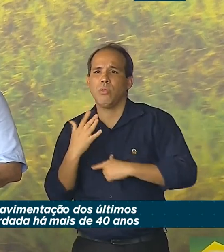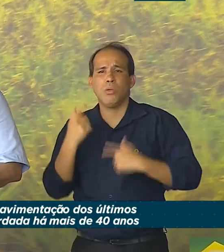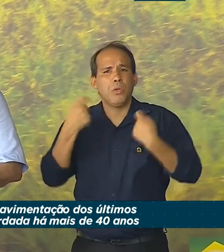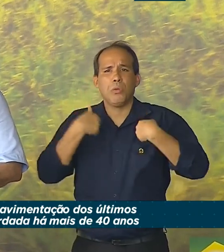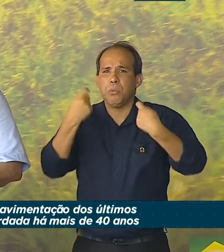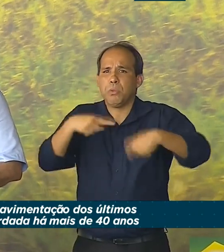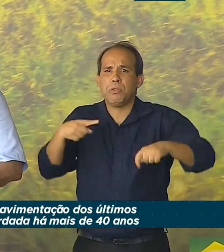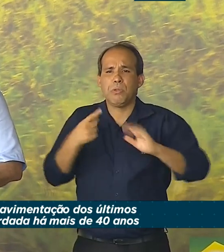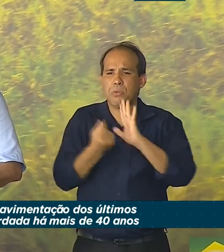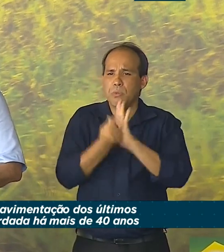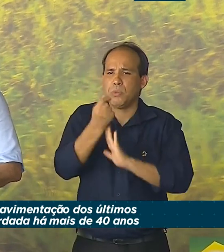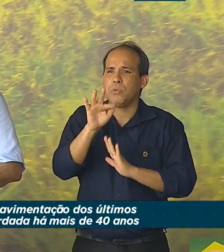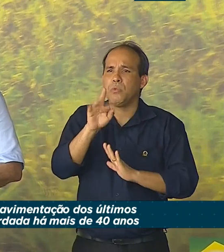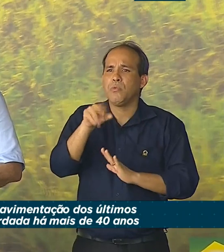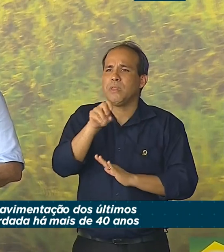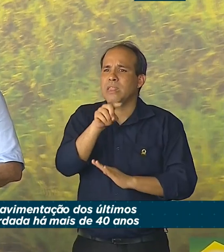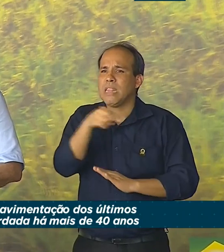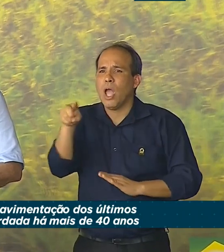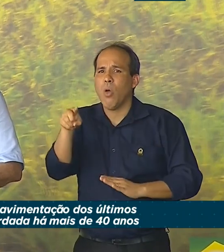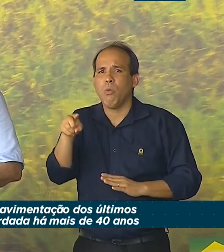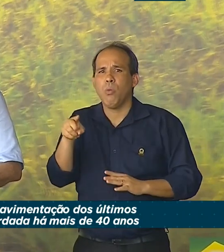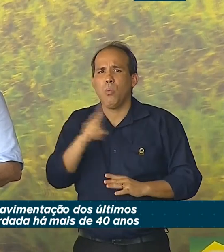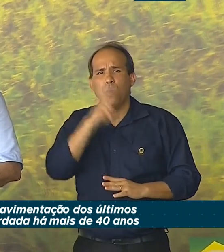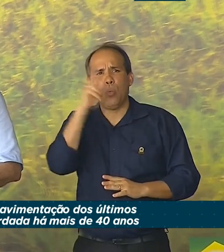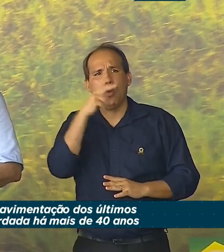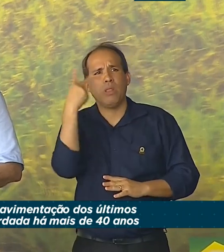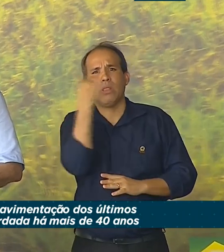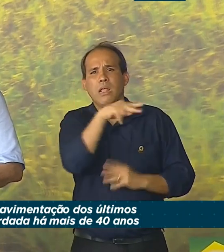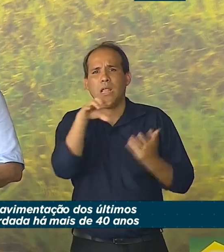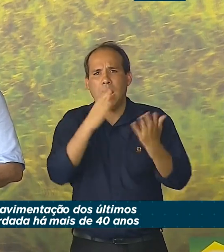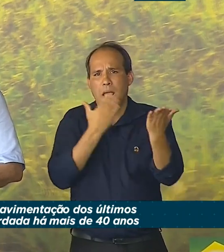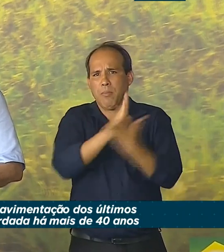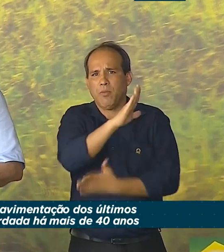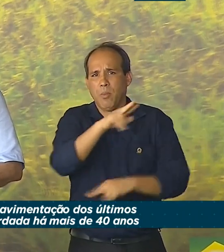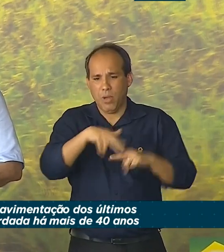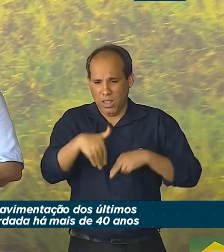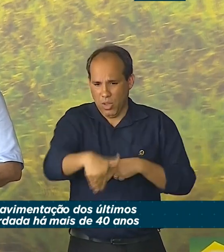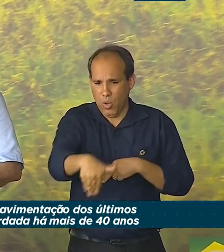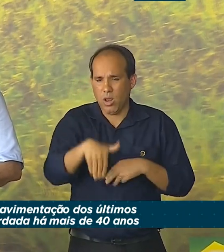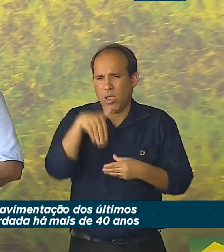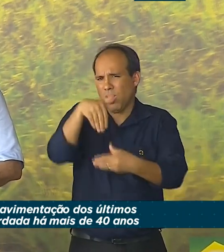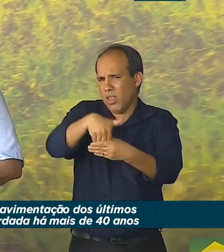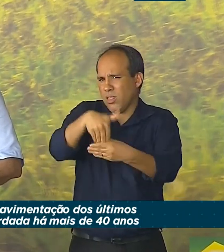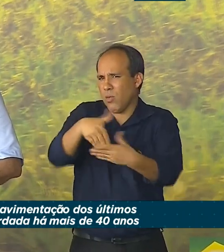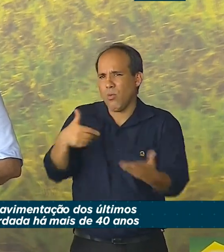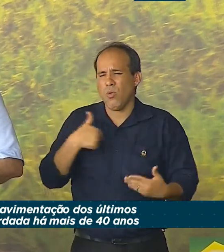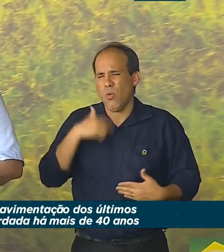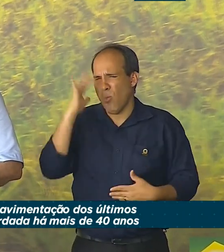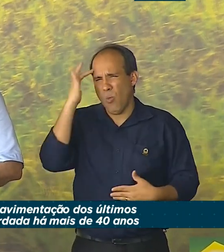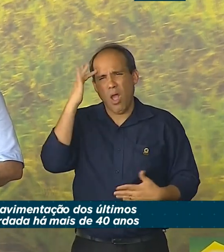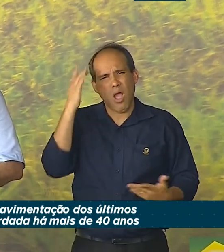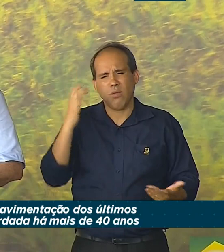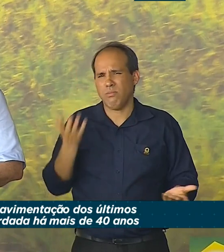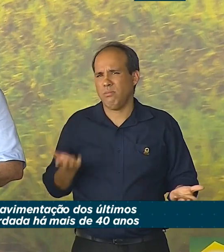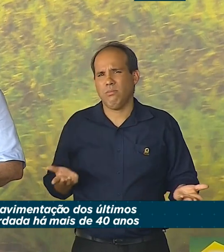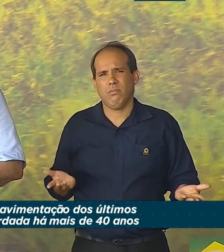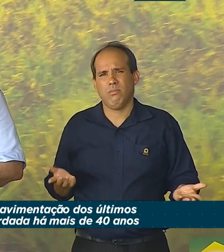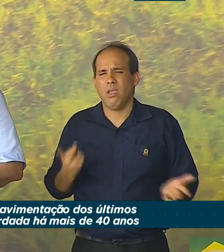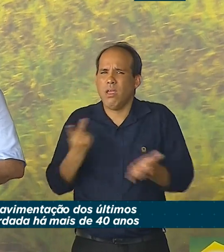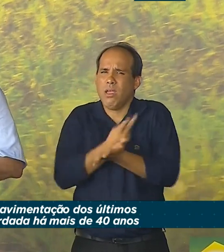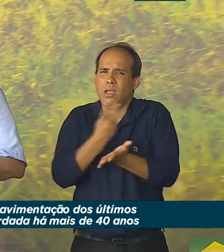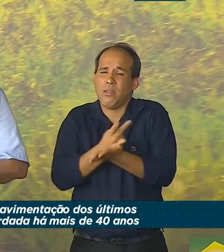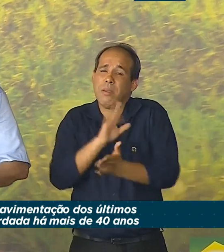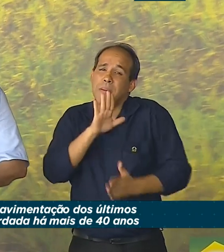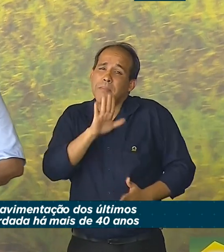fundão bilionário que foi aprovado para jogar nas eleições. Eu acho isso completamente